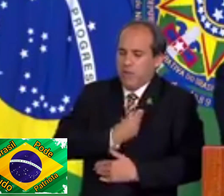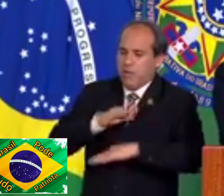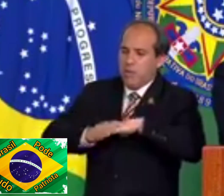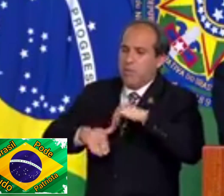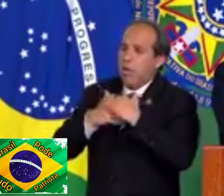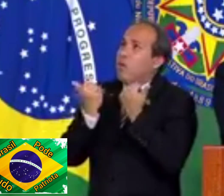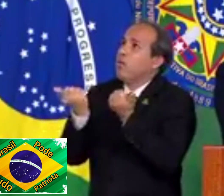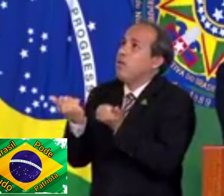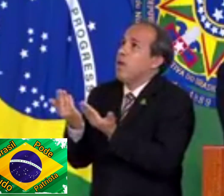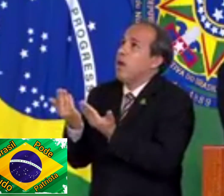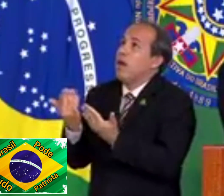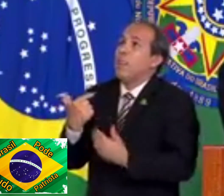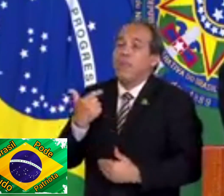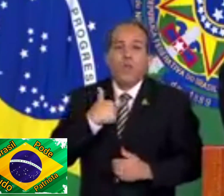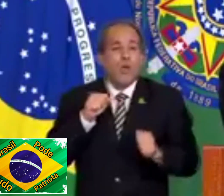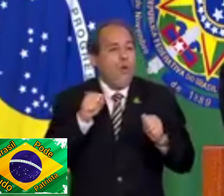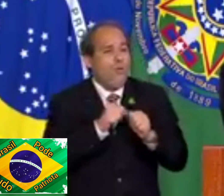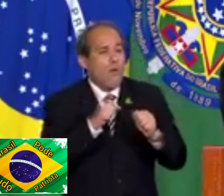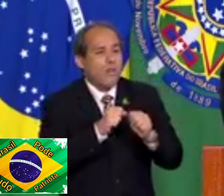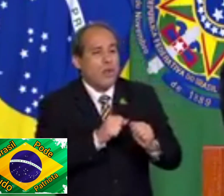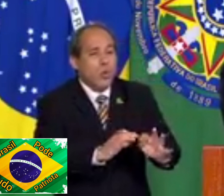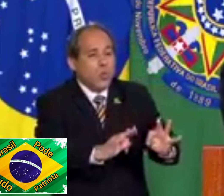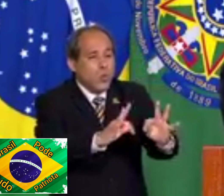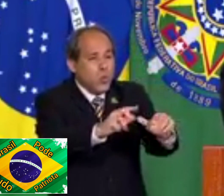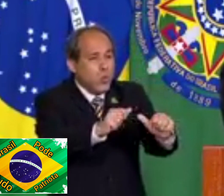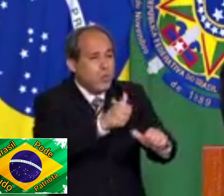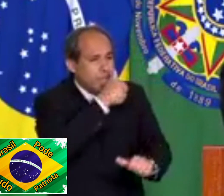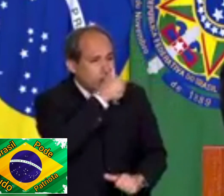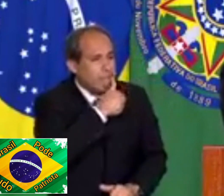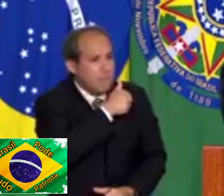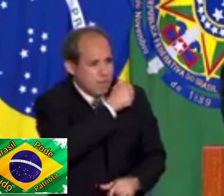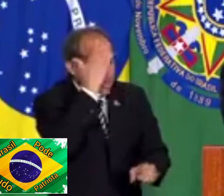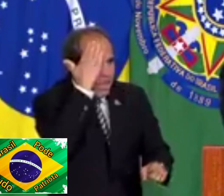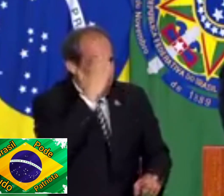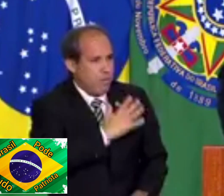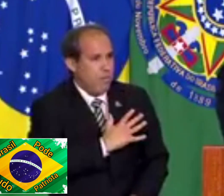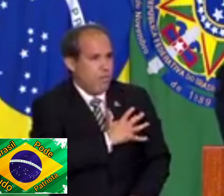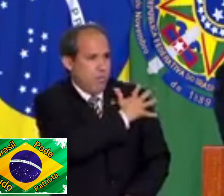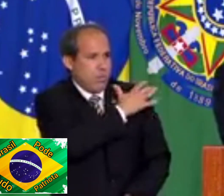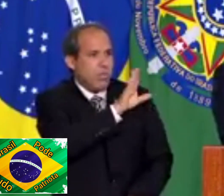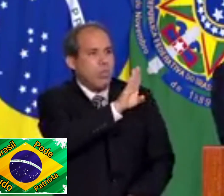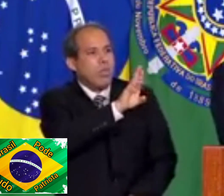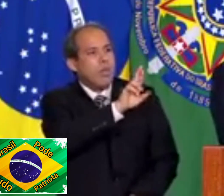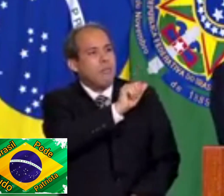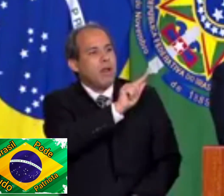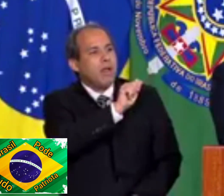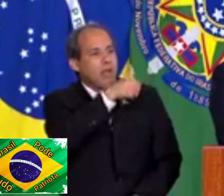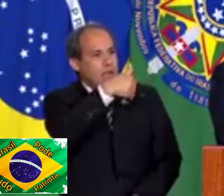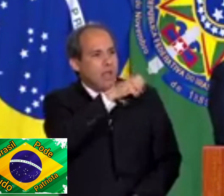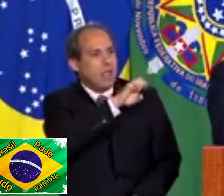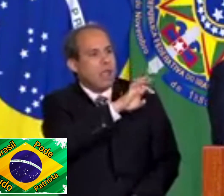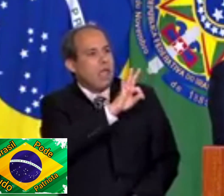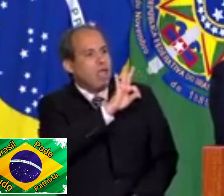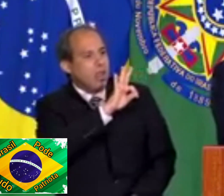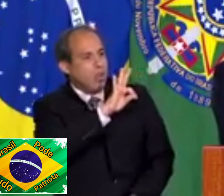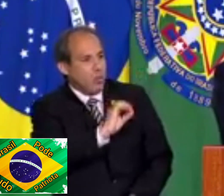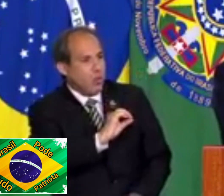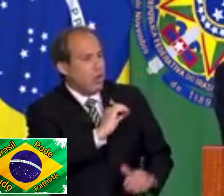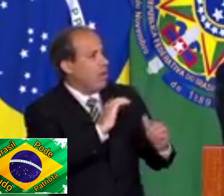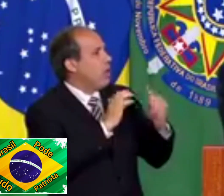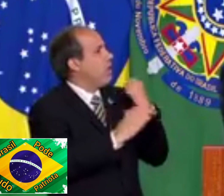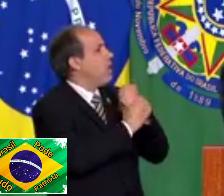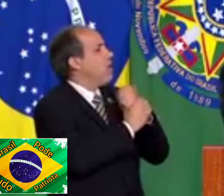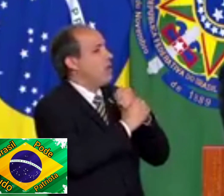farei, prezado Braga Neto, para garantir, com todo respeito aos médicos,